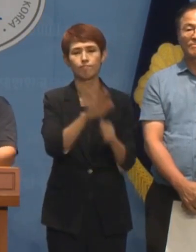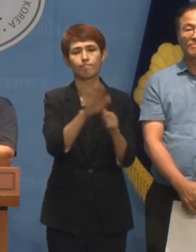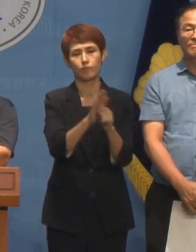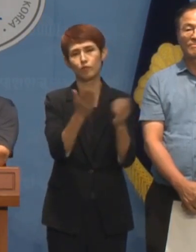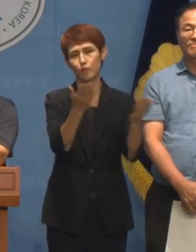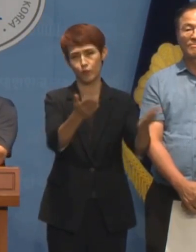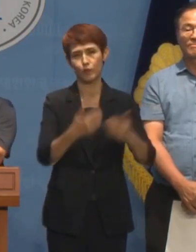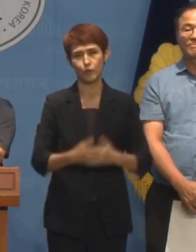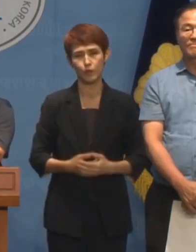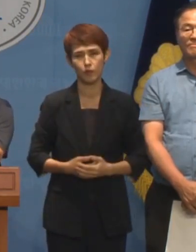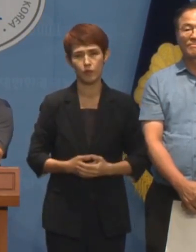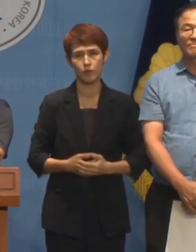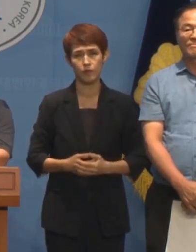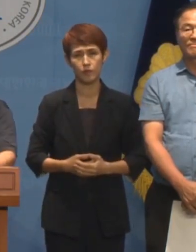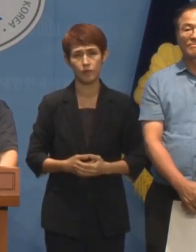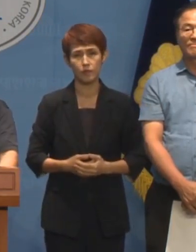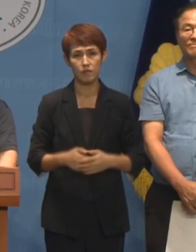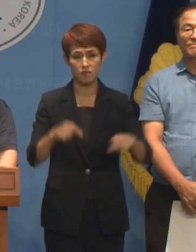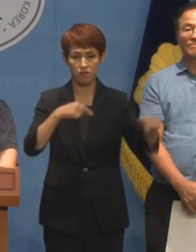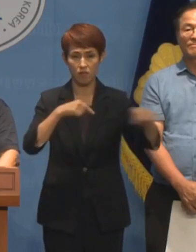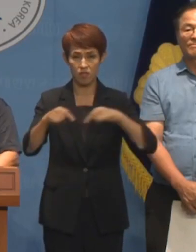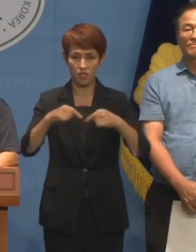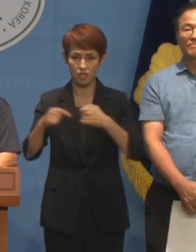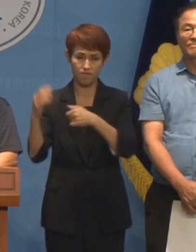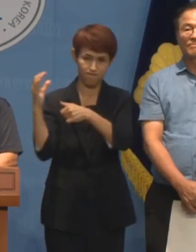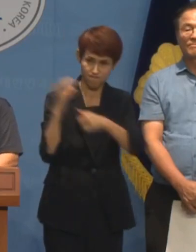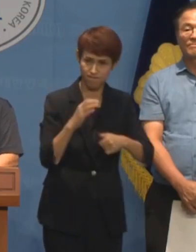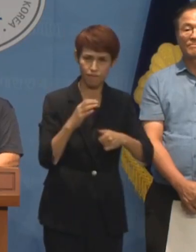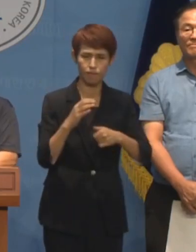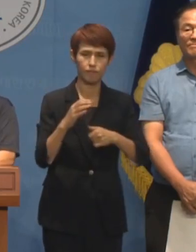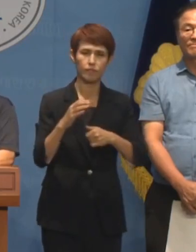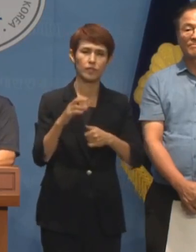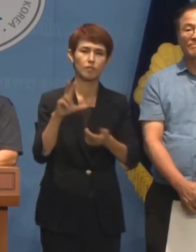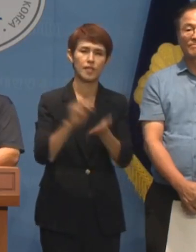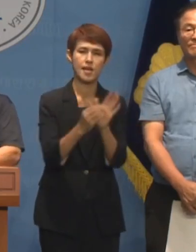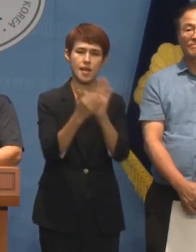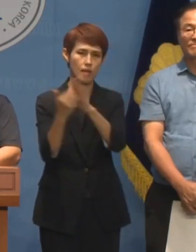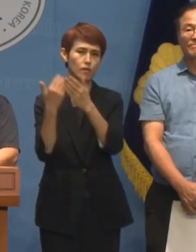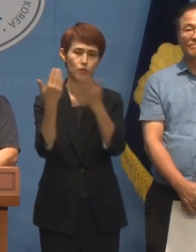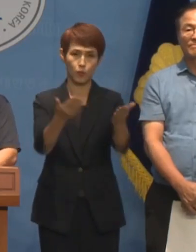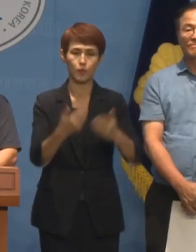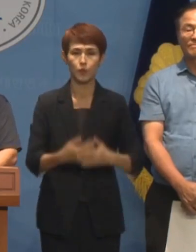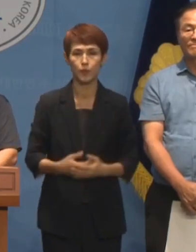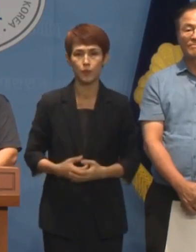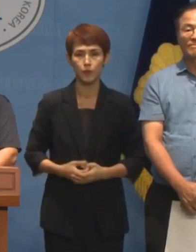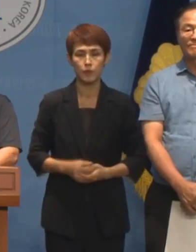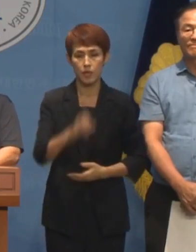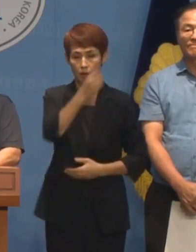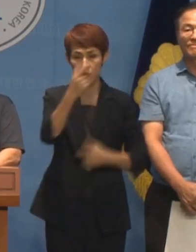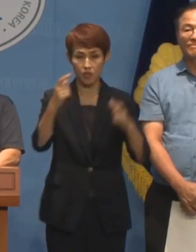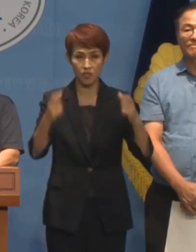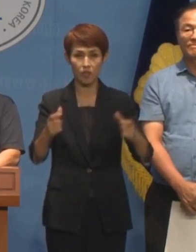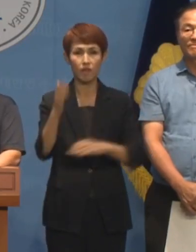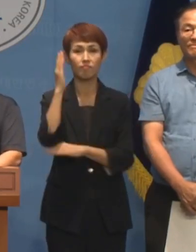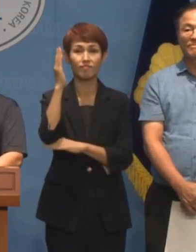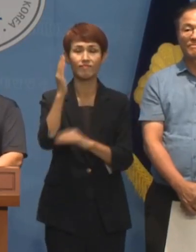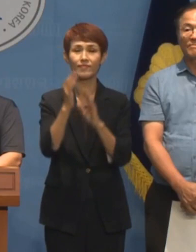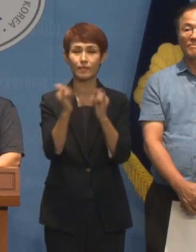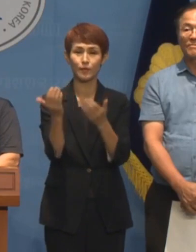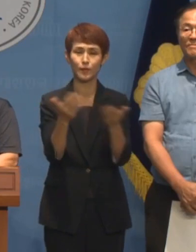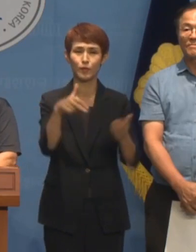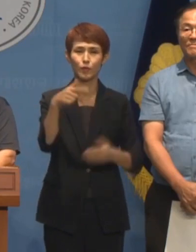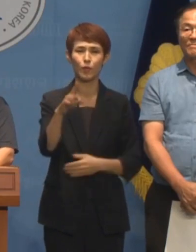반드시 이 부당한 정치 탄압을 백지화시키도록 하겠습니다. 양평 지역에서 주민 한 분 더 조현주 선생님도